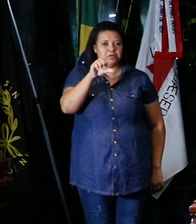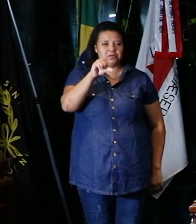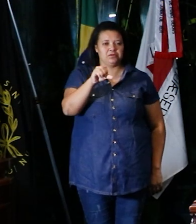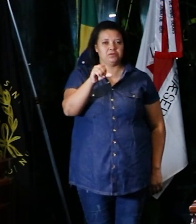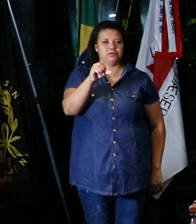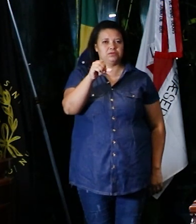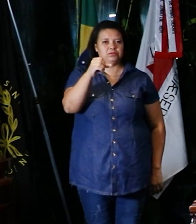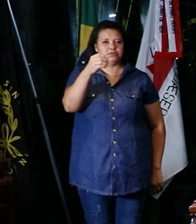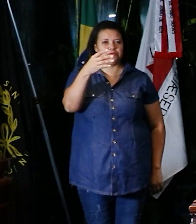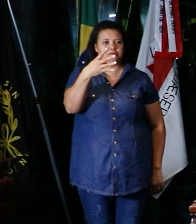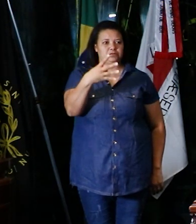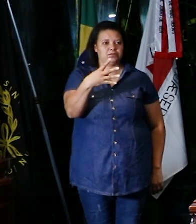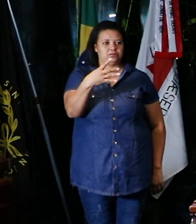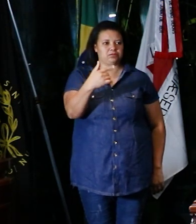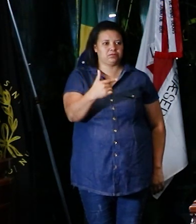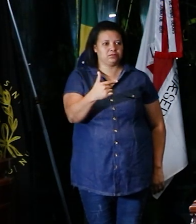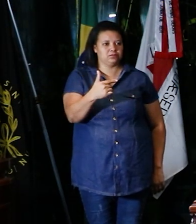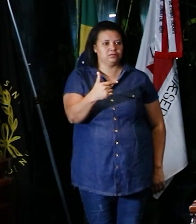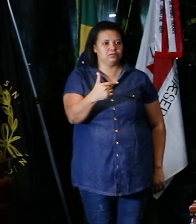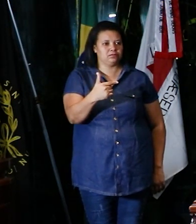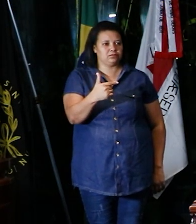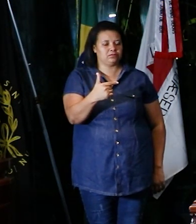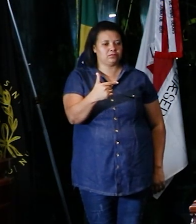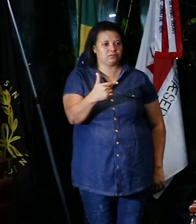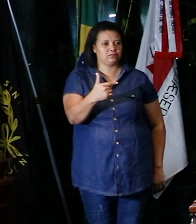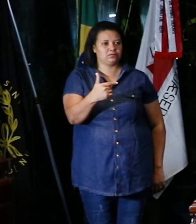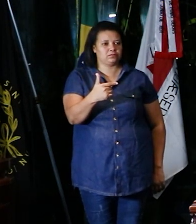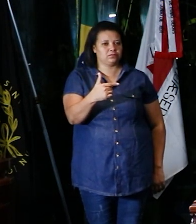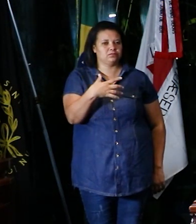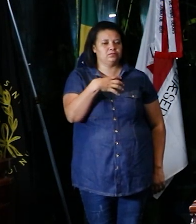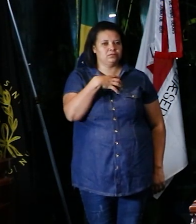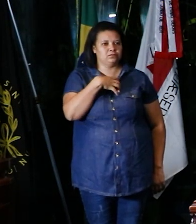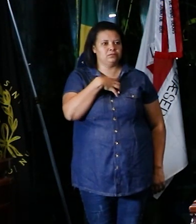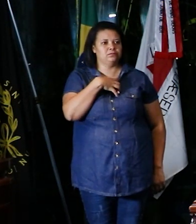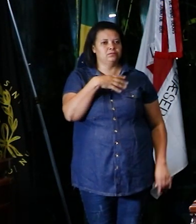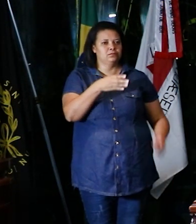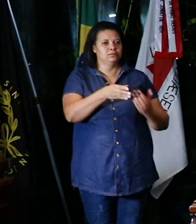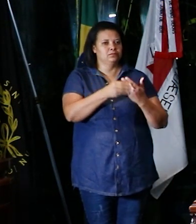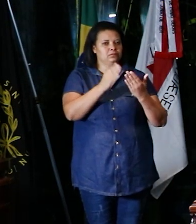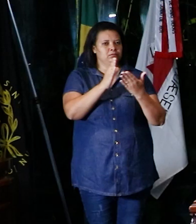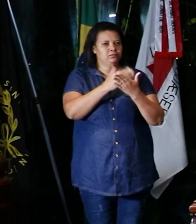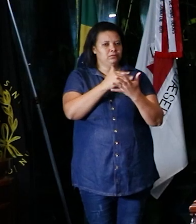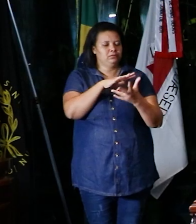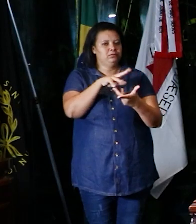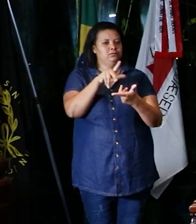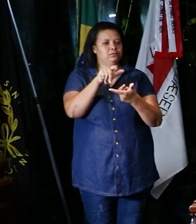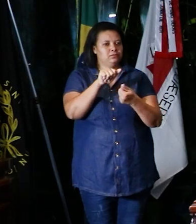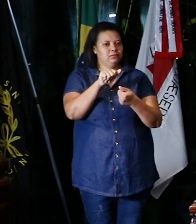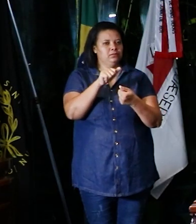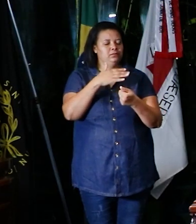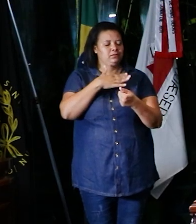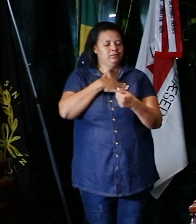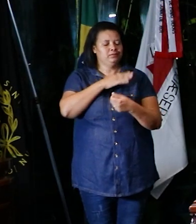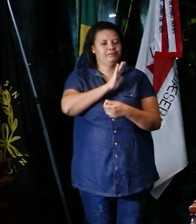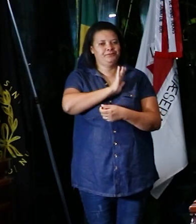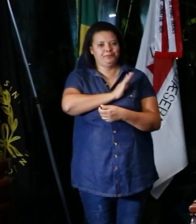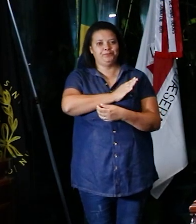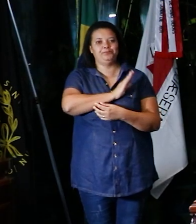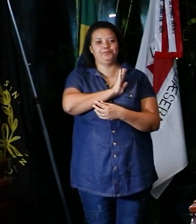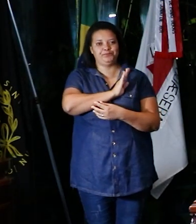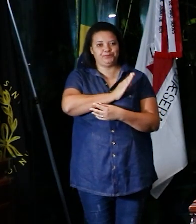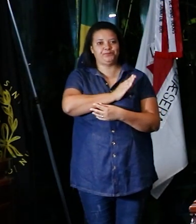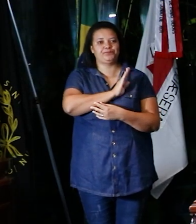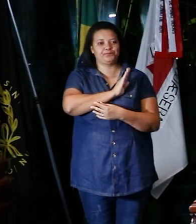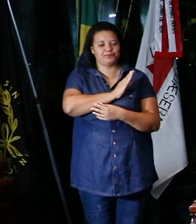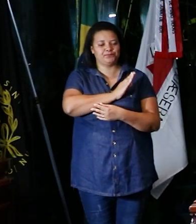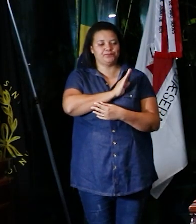1942... no Sentimento do Mundo, ele fala, não, meu coração não é maior do